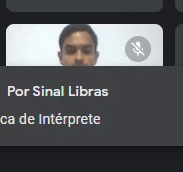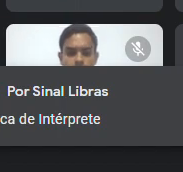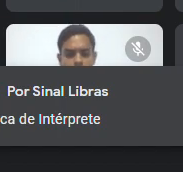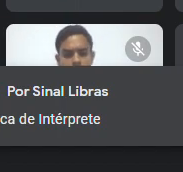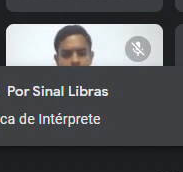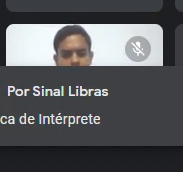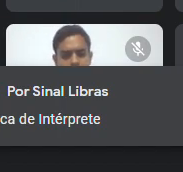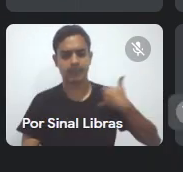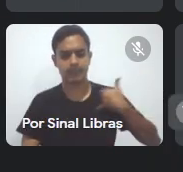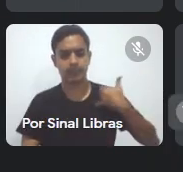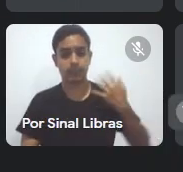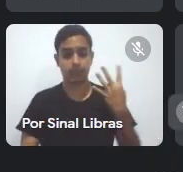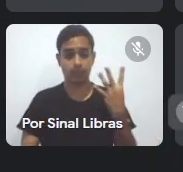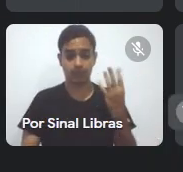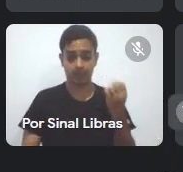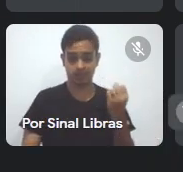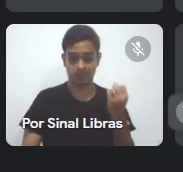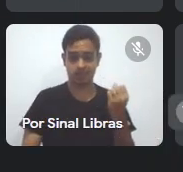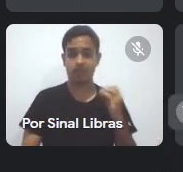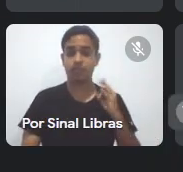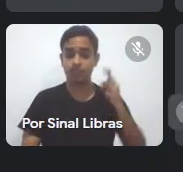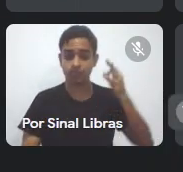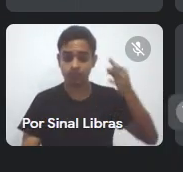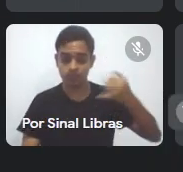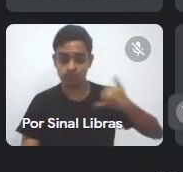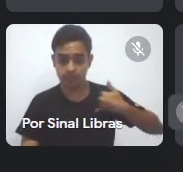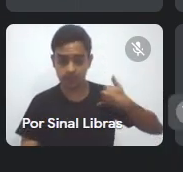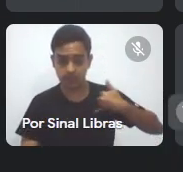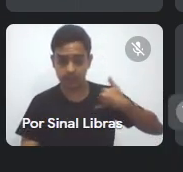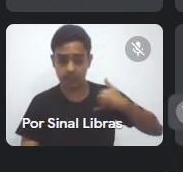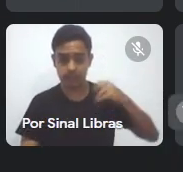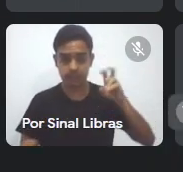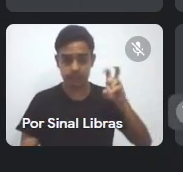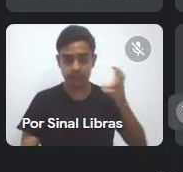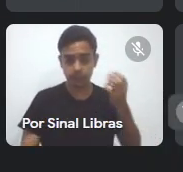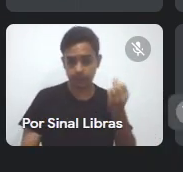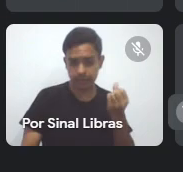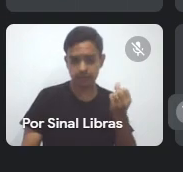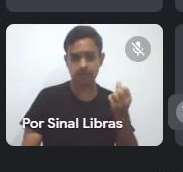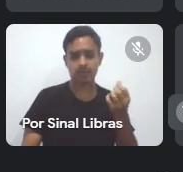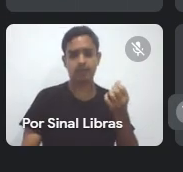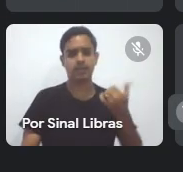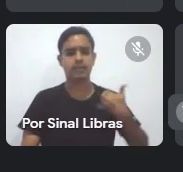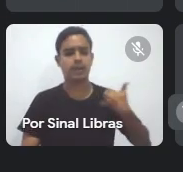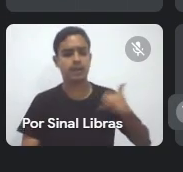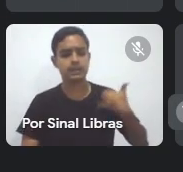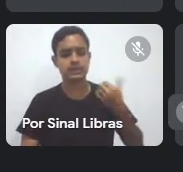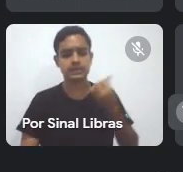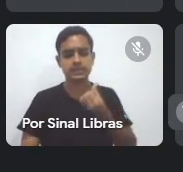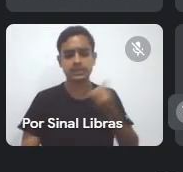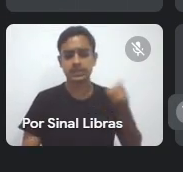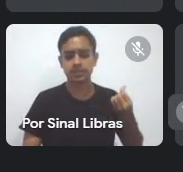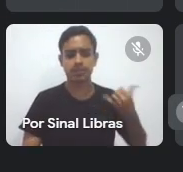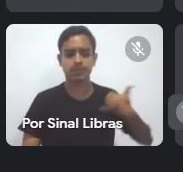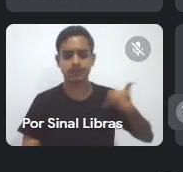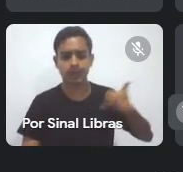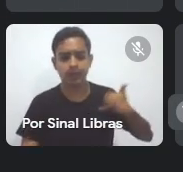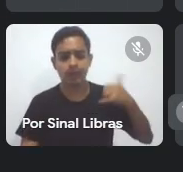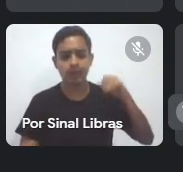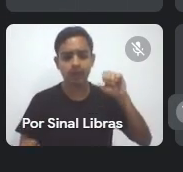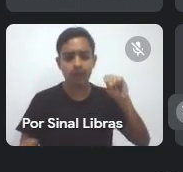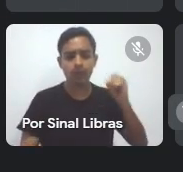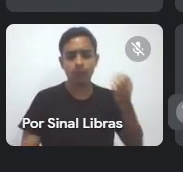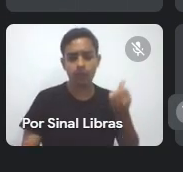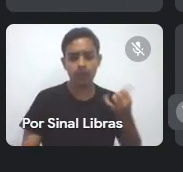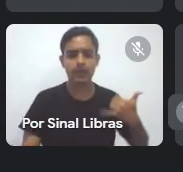tiver 56, vai ser outra, 66 vai ser outra, 76 vai ser outra, 86 vai ser outra, 96 vai ser